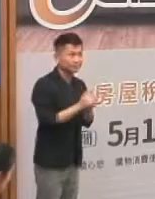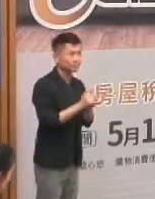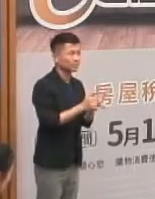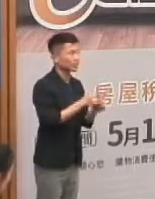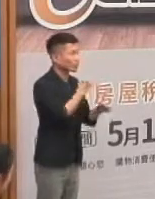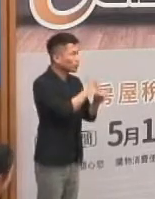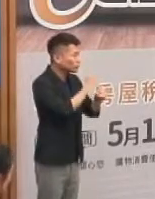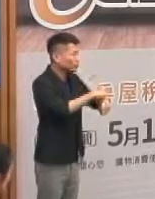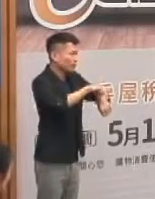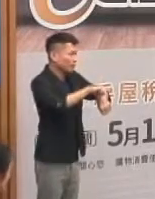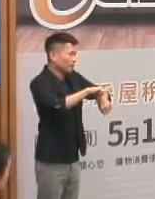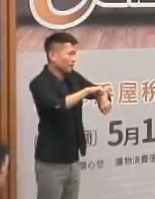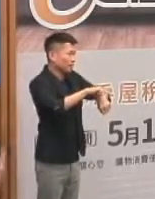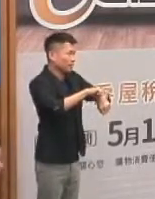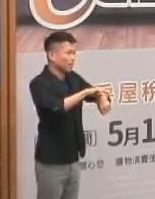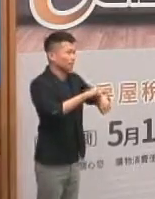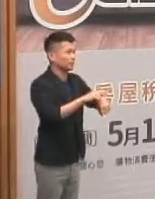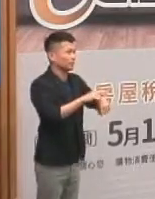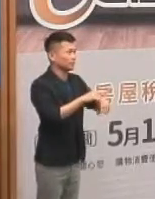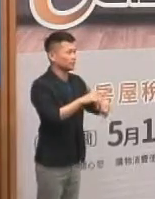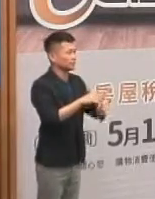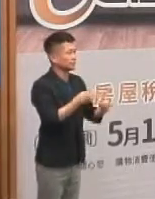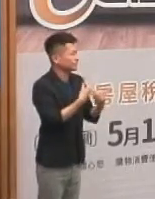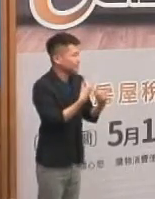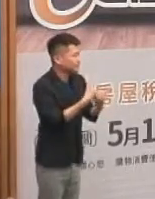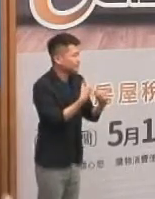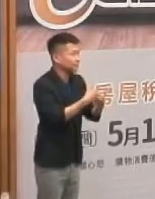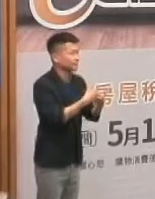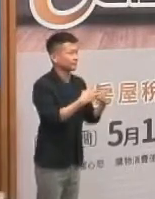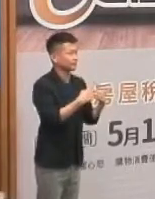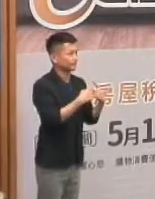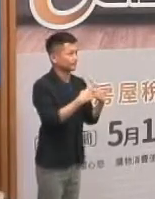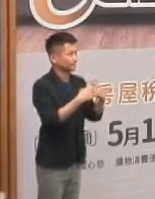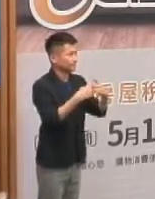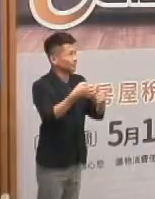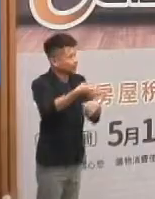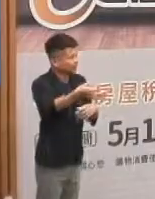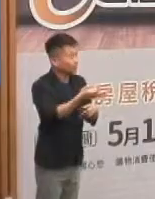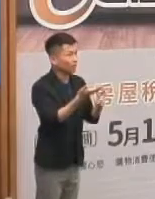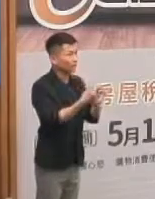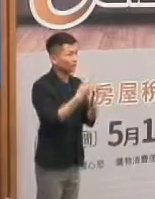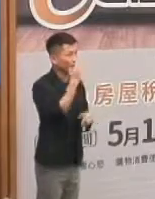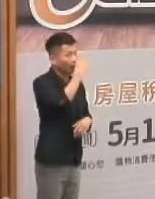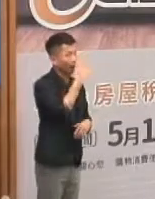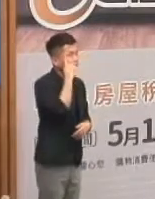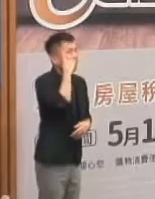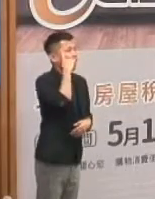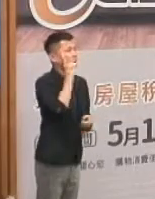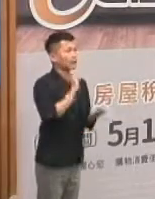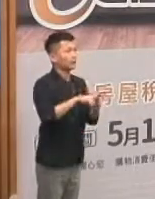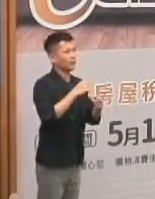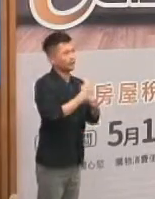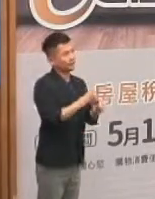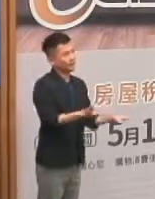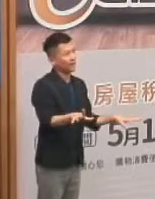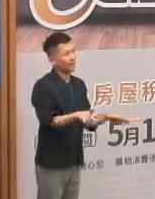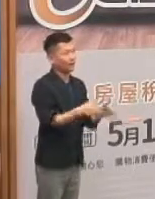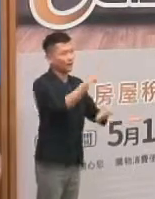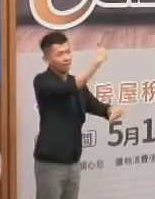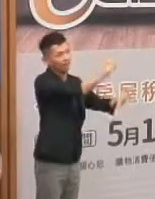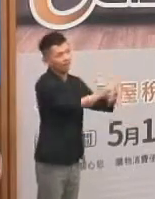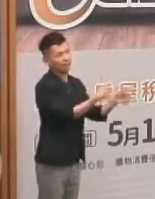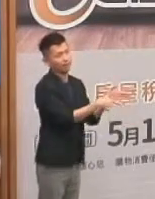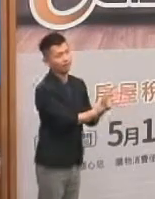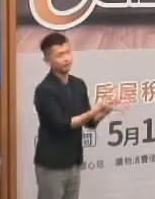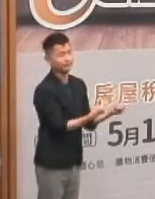人的工作也是没有办法说呢，比如说呢，抽出一点时间，或者是呢，可能已经想到，但是可能已经下班了，就没有办